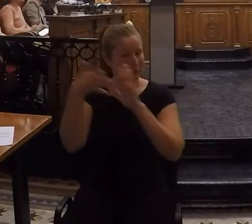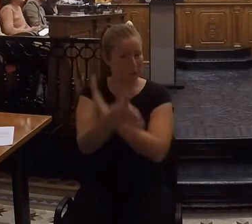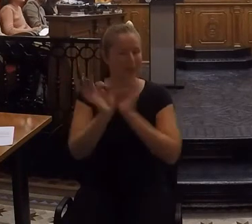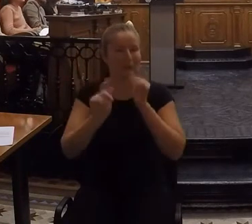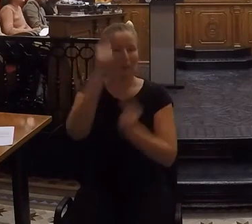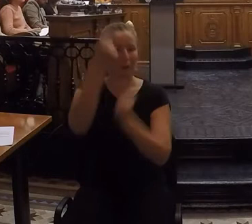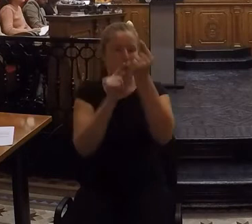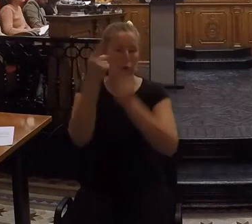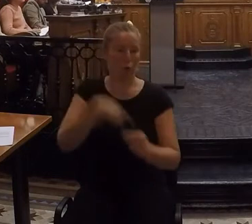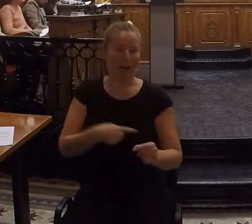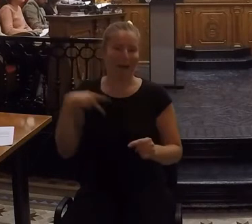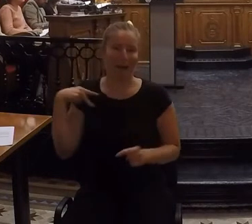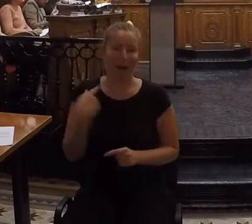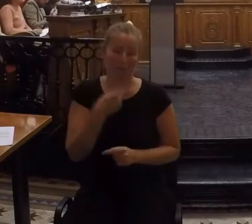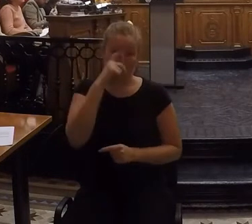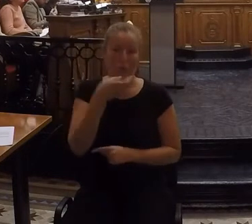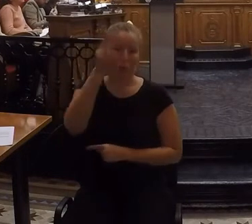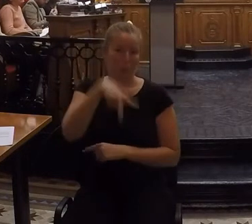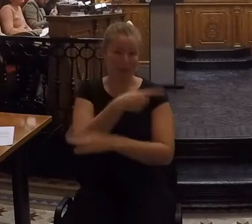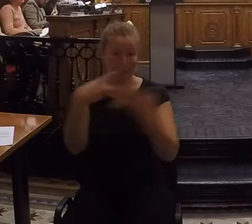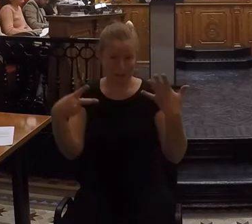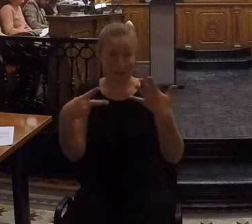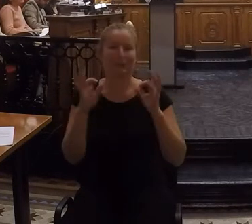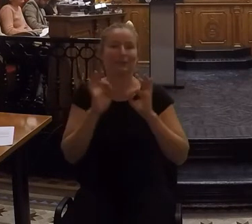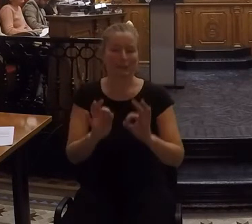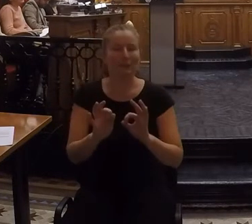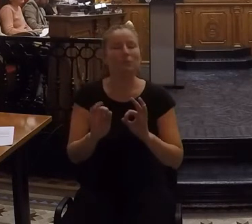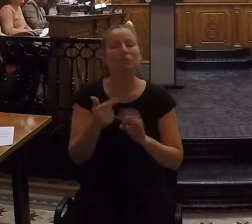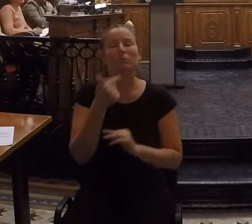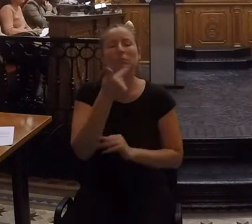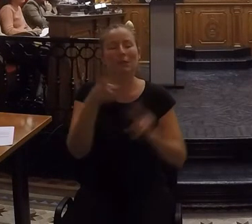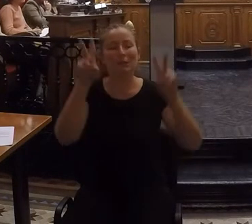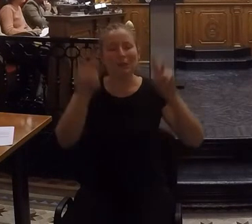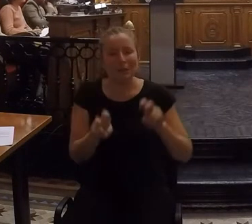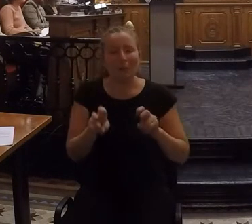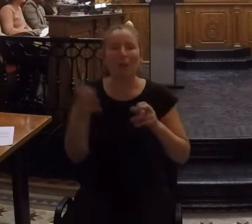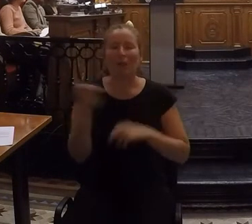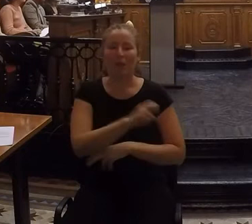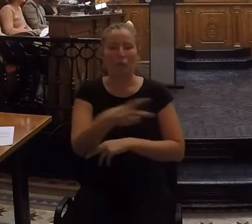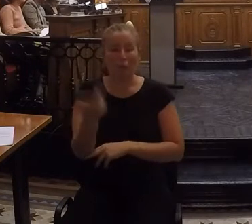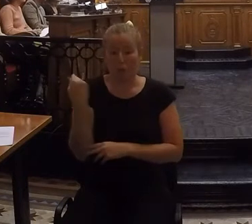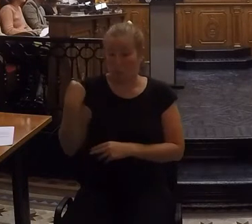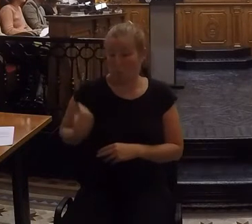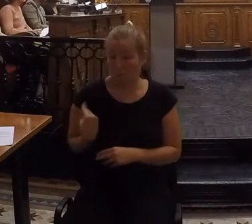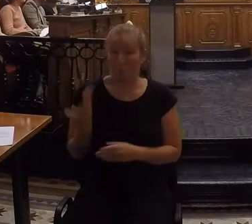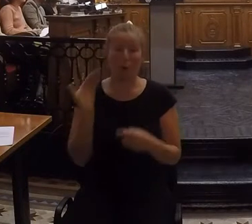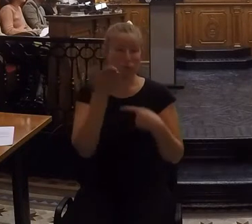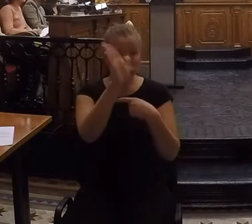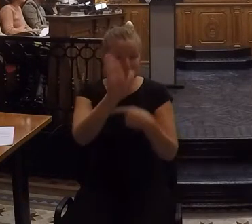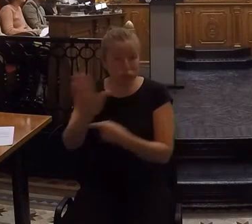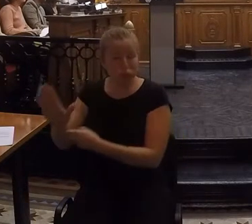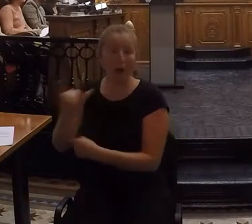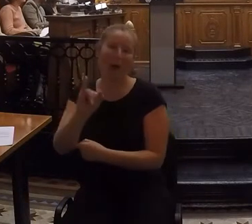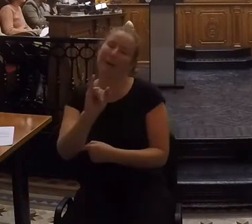presupuesto general de 2017 con resolución expresa de las alegaciones presentadas. Tiene la palabra